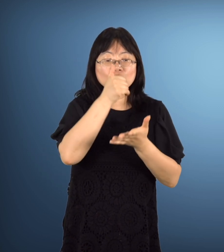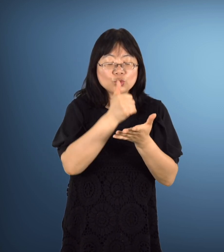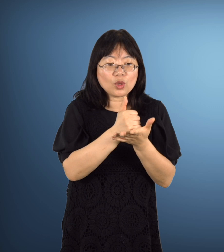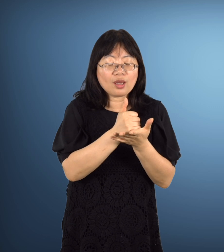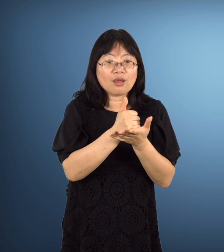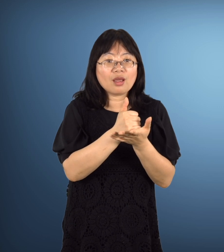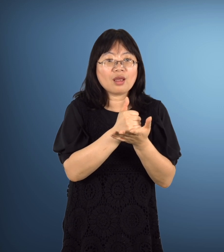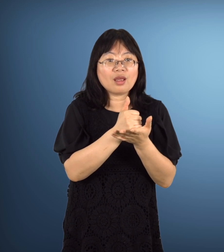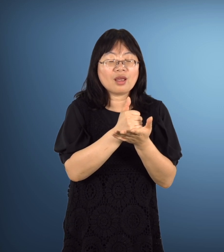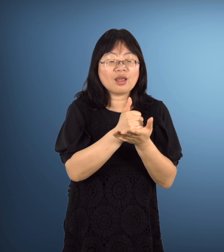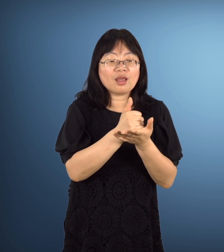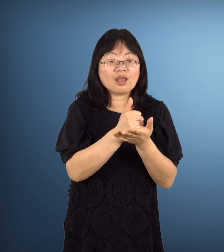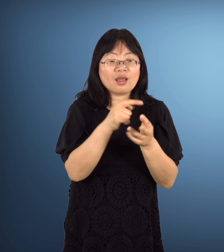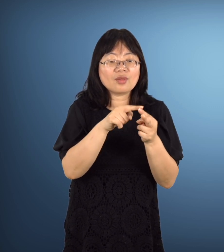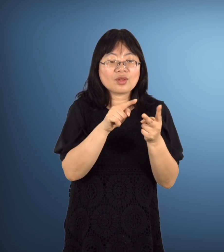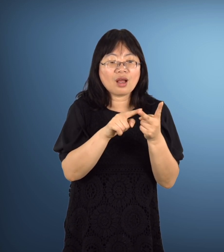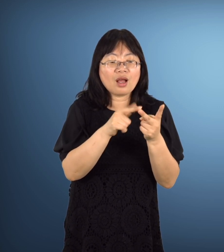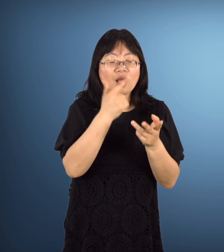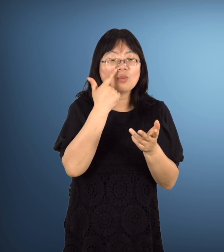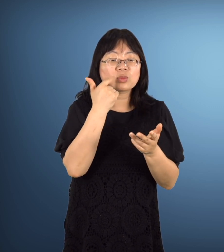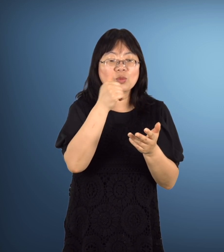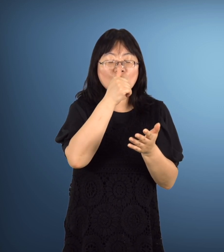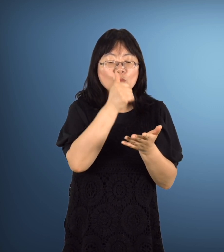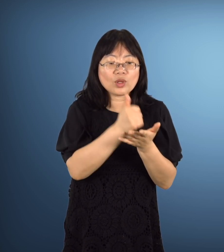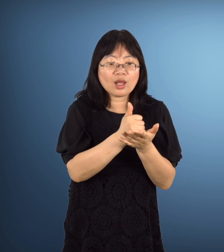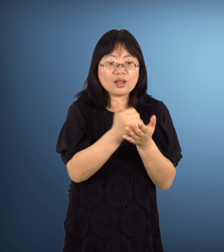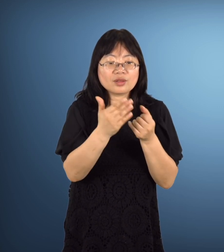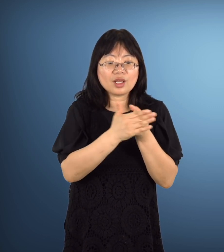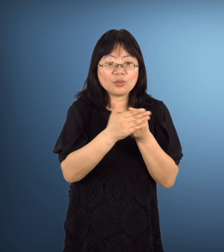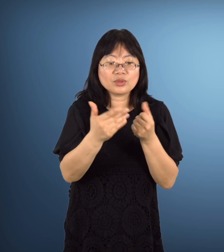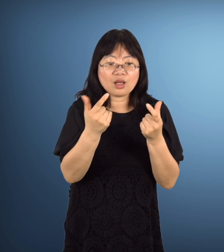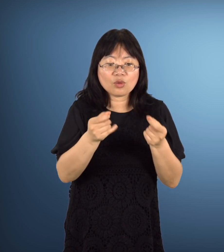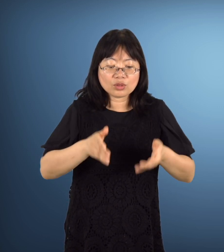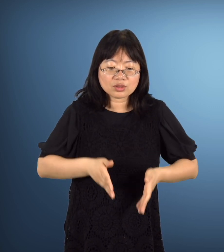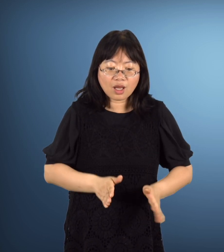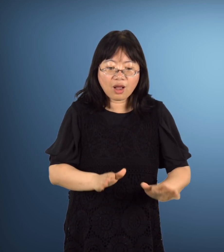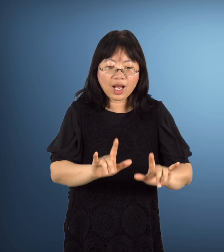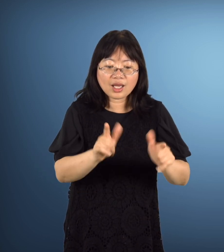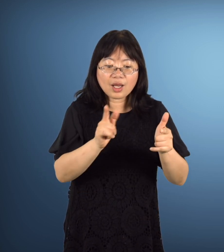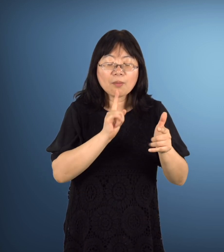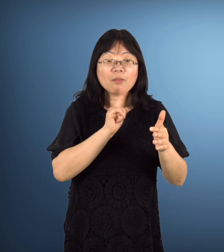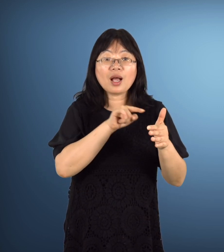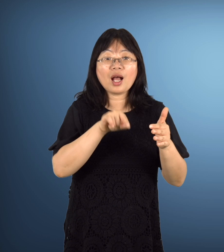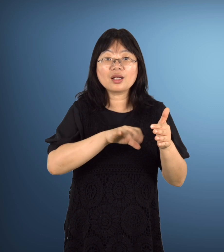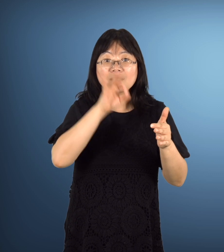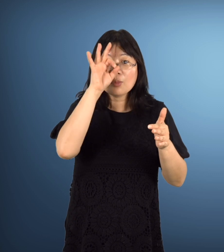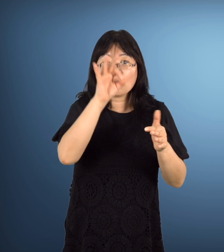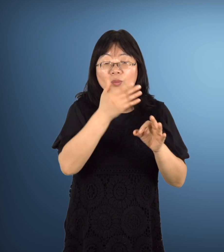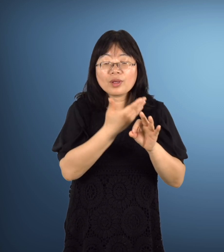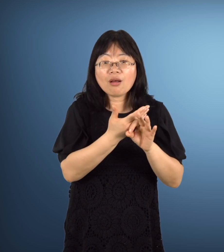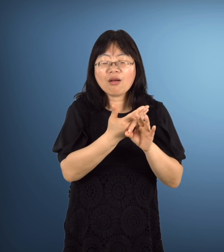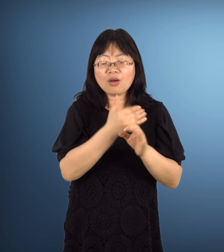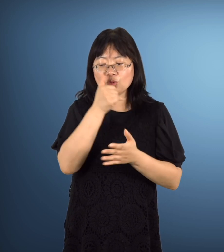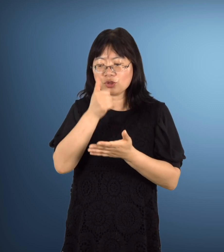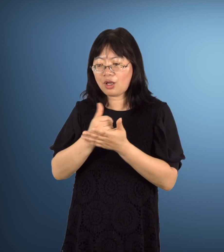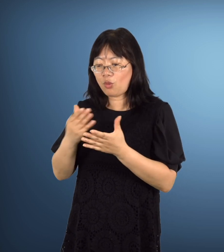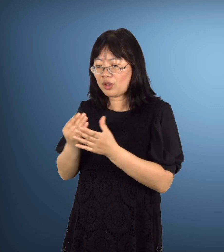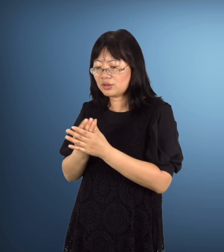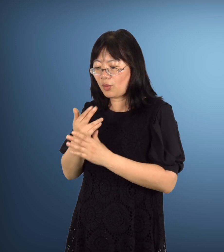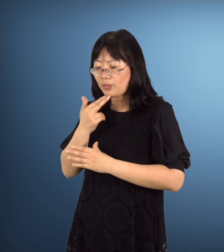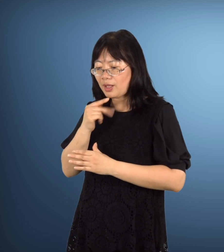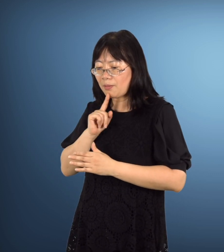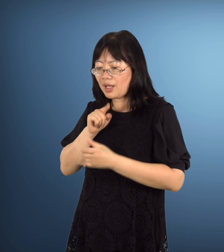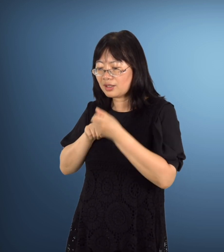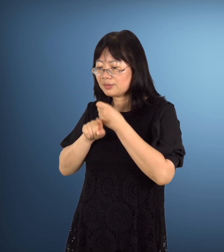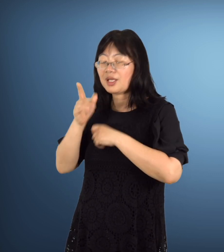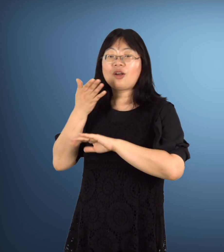죄나 그 부모들의 죄 때문에 이렇게 태어난 것이 아니라는 말 속에는 죄가 완전히 없다 그